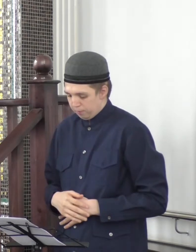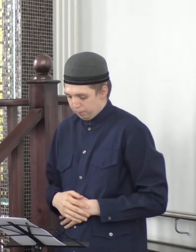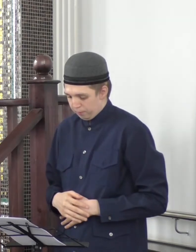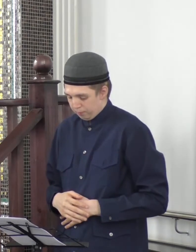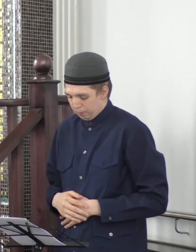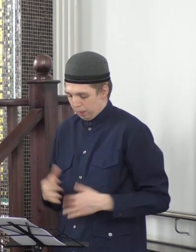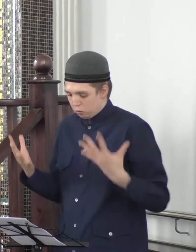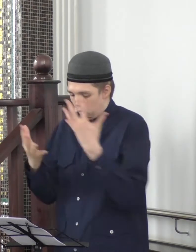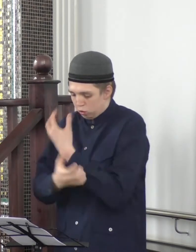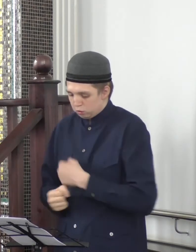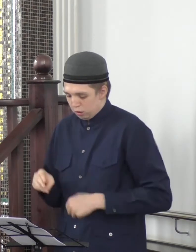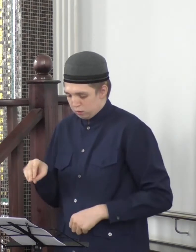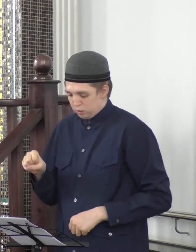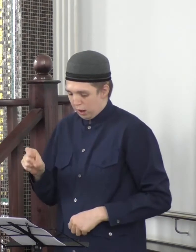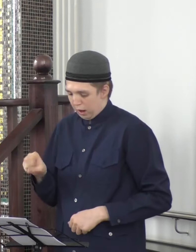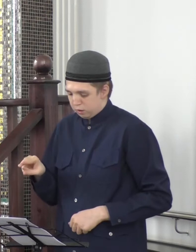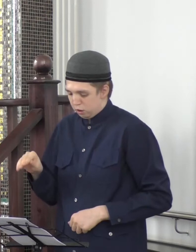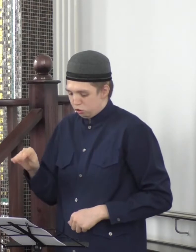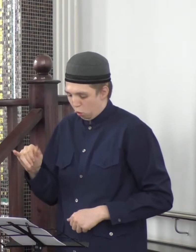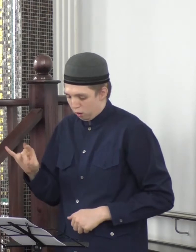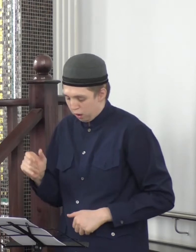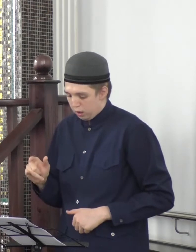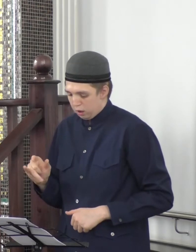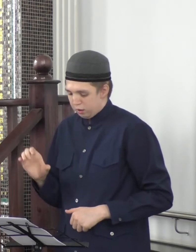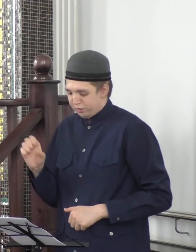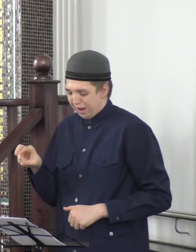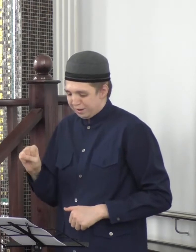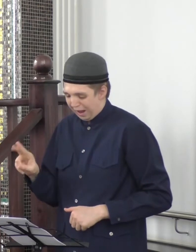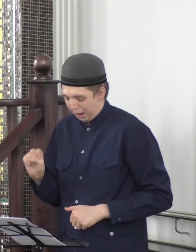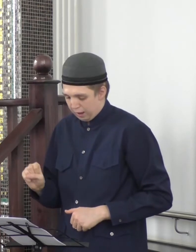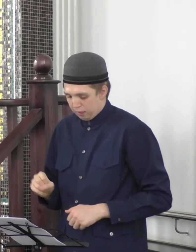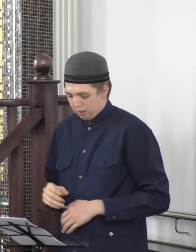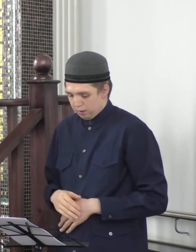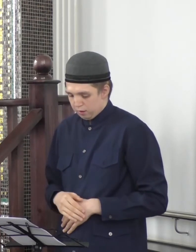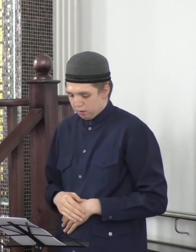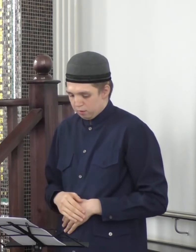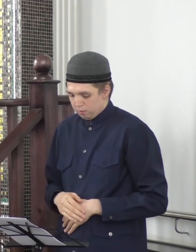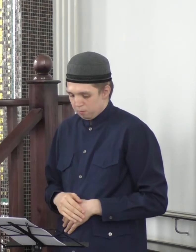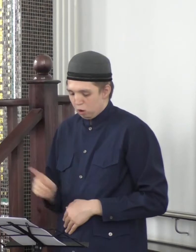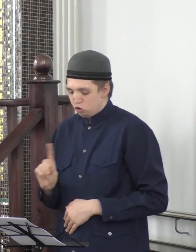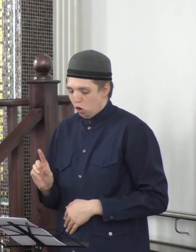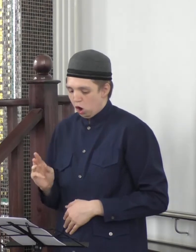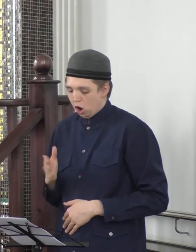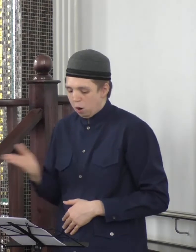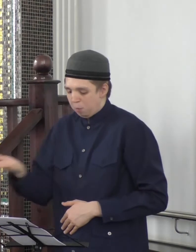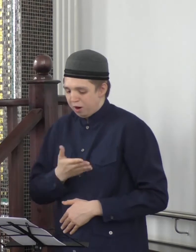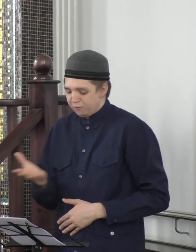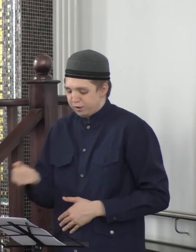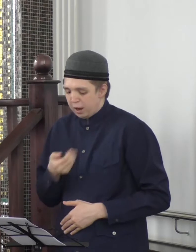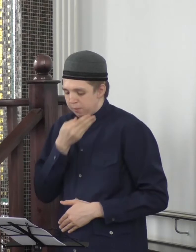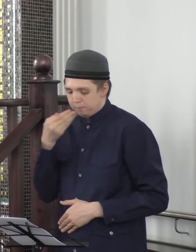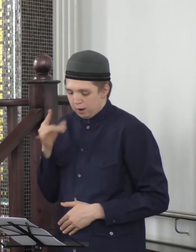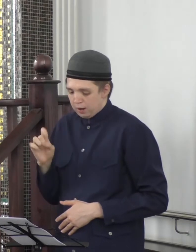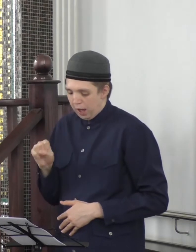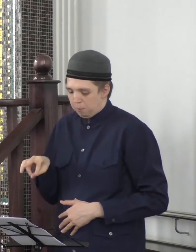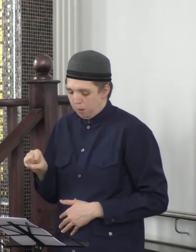һәм инде безнең халыкка ислам динен күңдергән һәм инде алхамдулилла менә бу ислам диненең ғырып-ғәрәтләрен, ислам